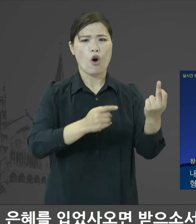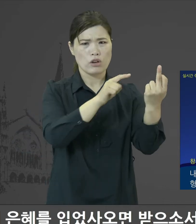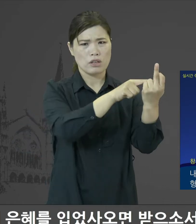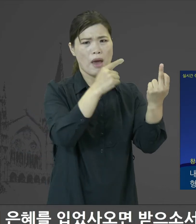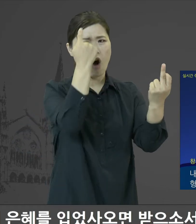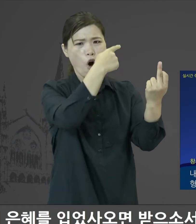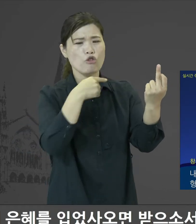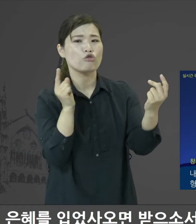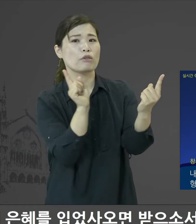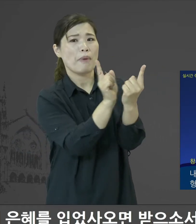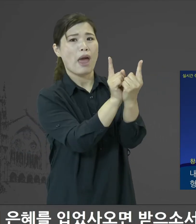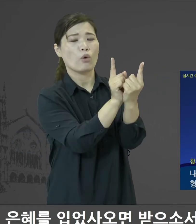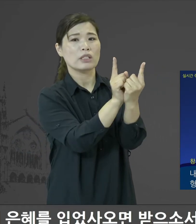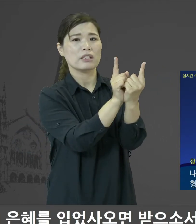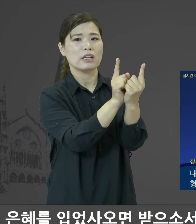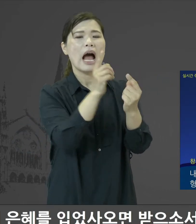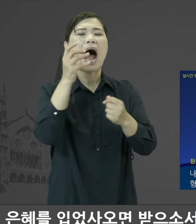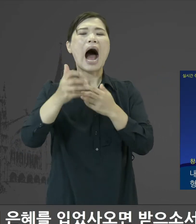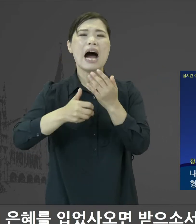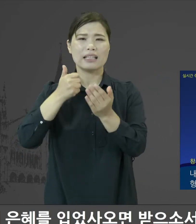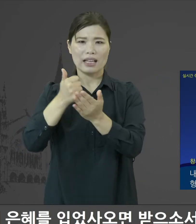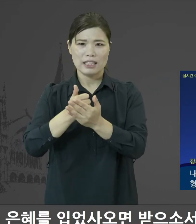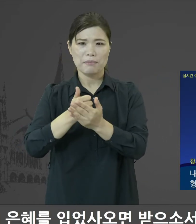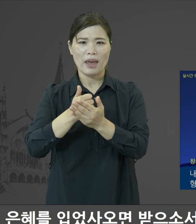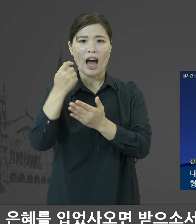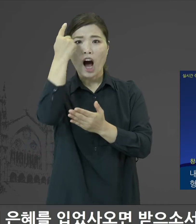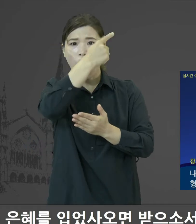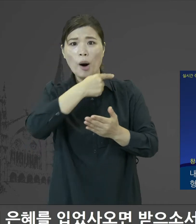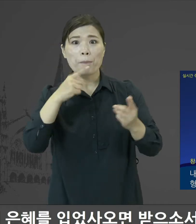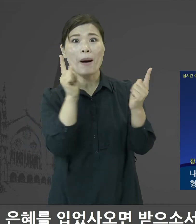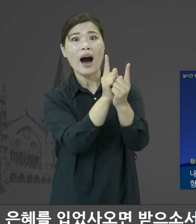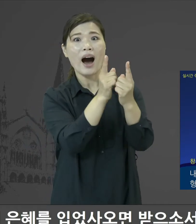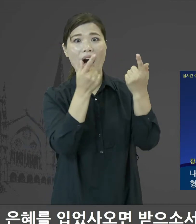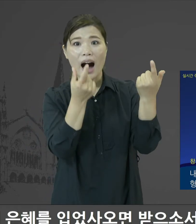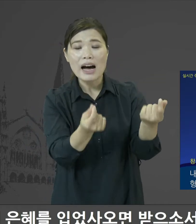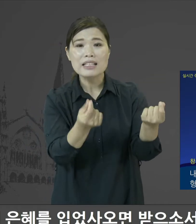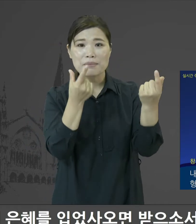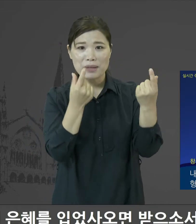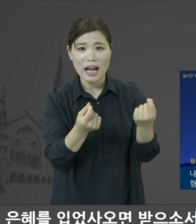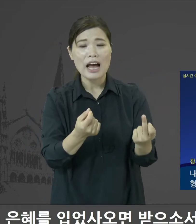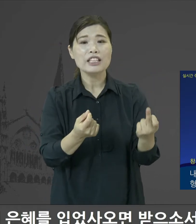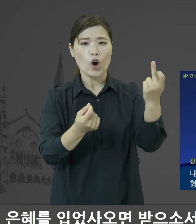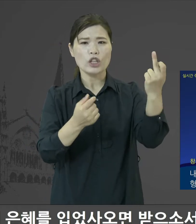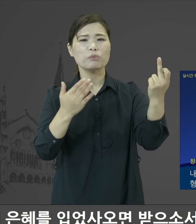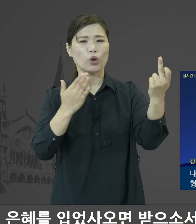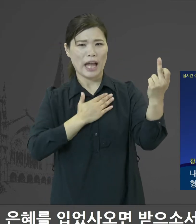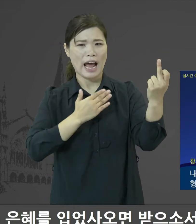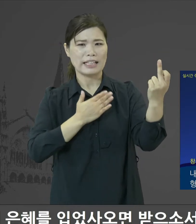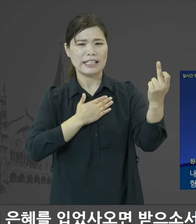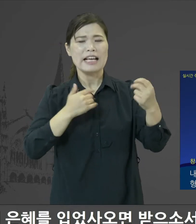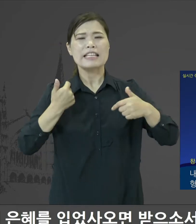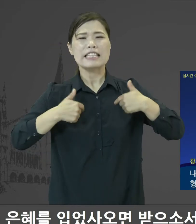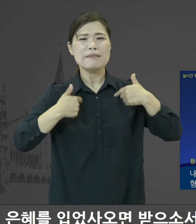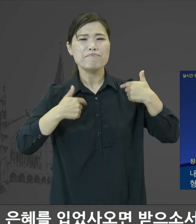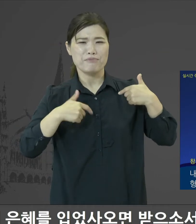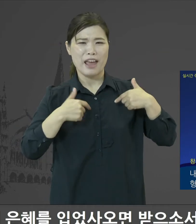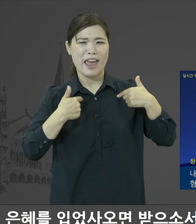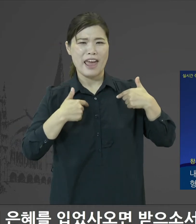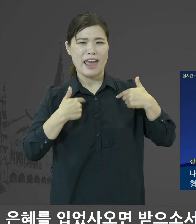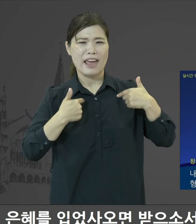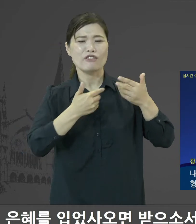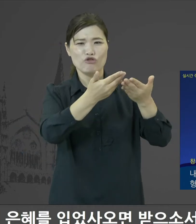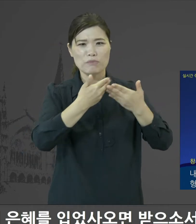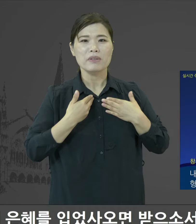얼굴을 배운 즉 하나님의 얼굴을 본 것 같사오며 형님도 나를 기뻐하심이니이다.